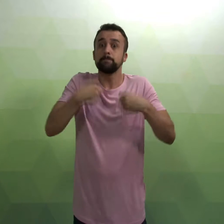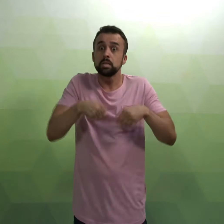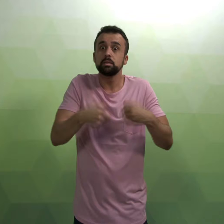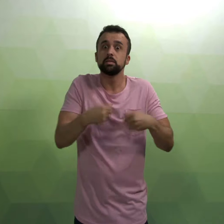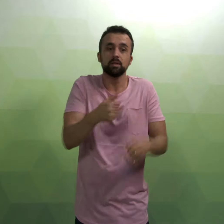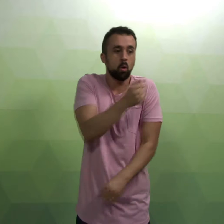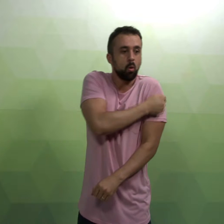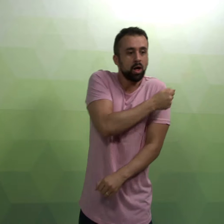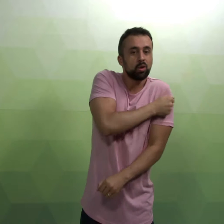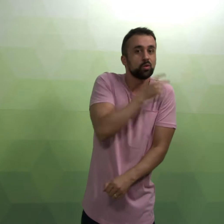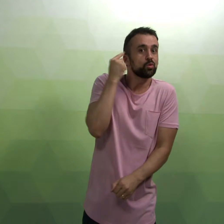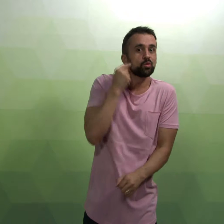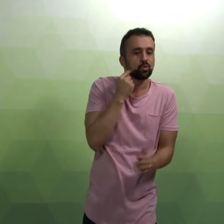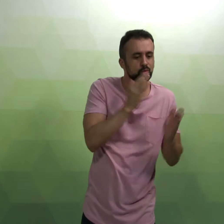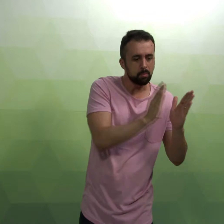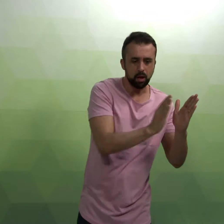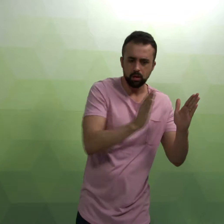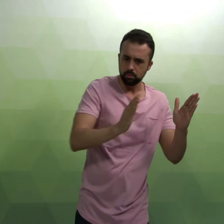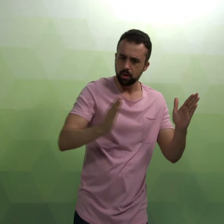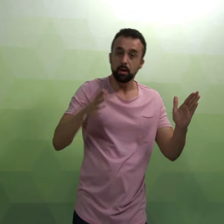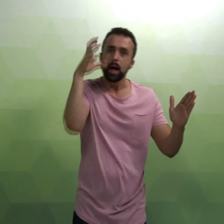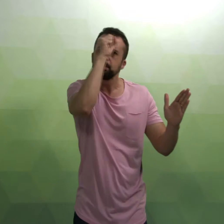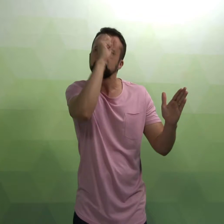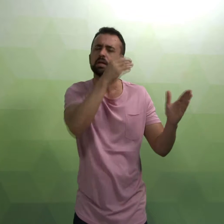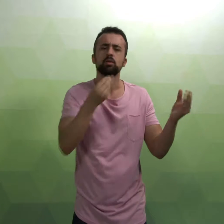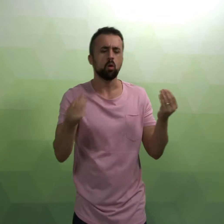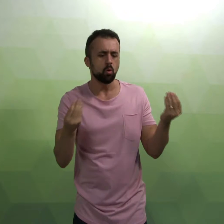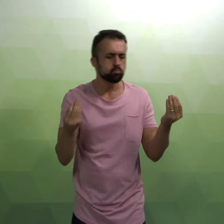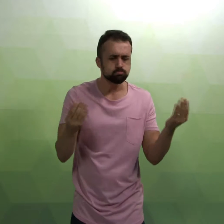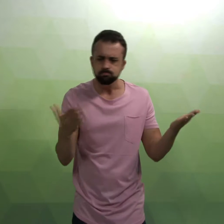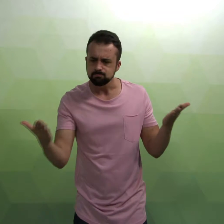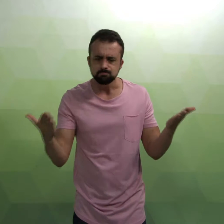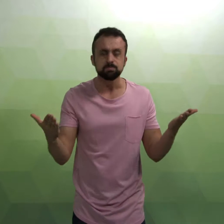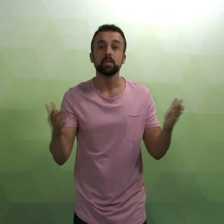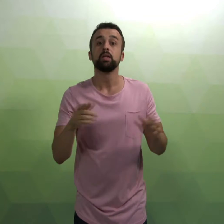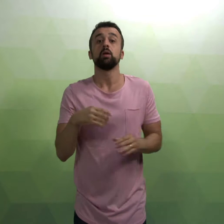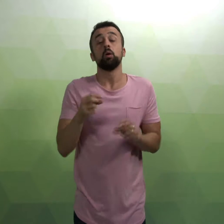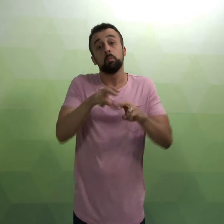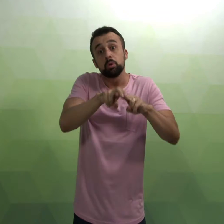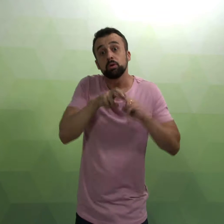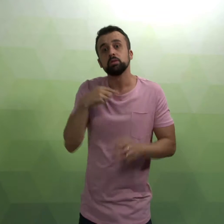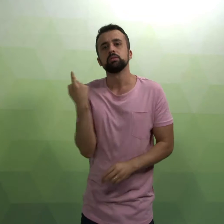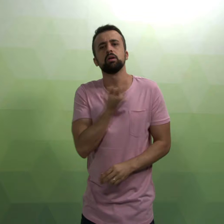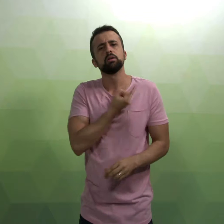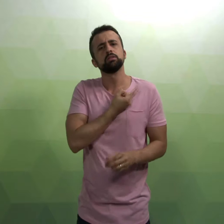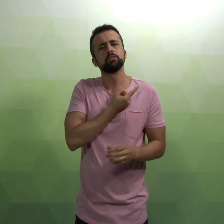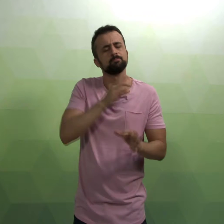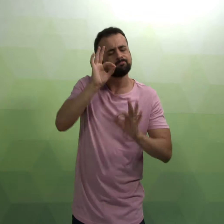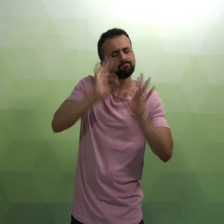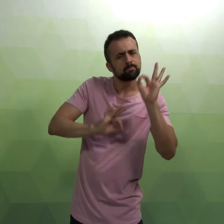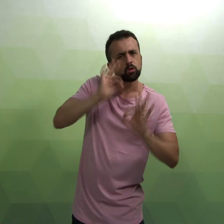que nível de aprendizado nosso aluno está e, a partir disso, elaborarmos atividades